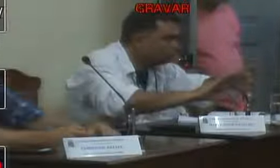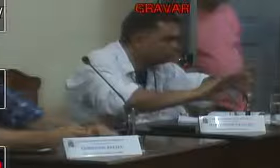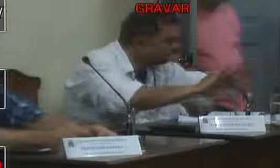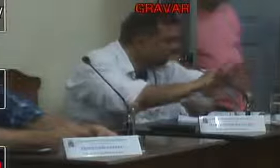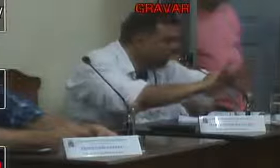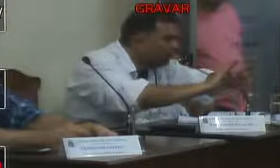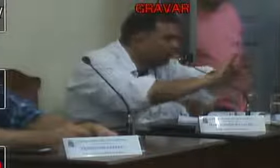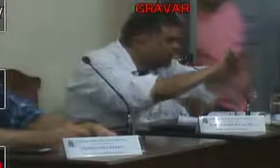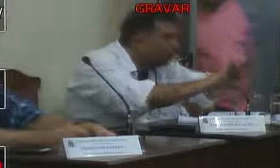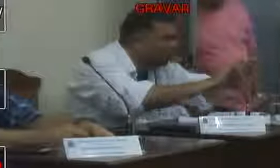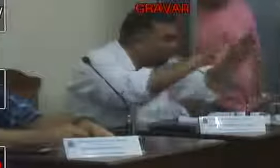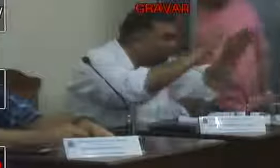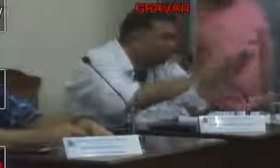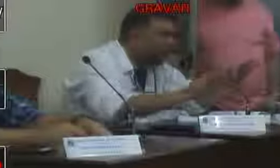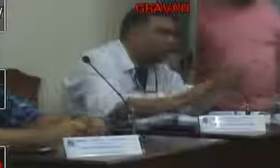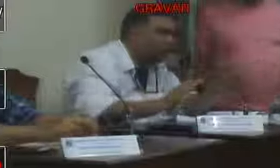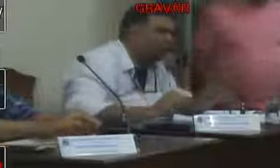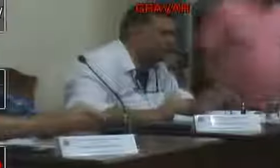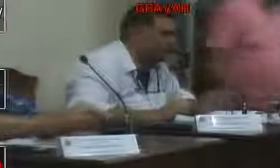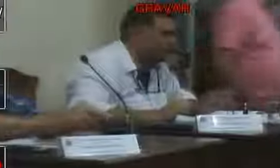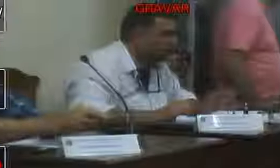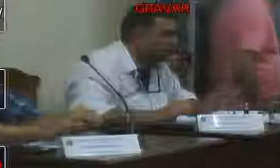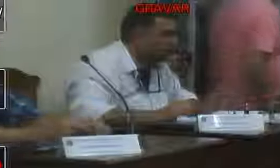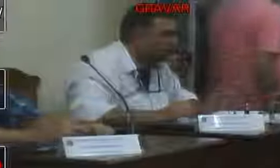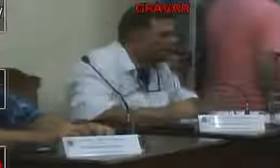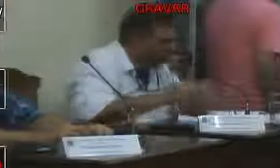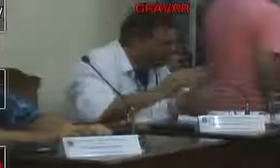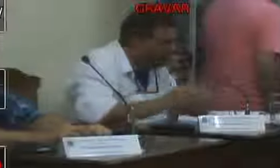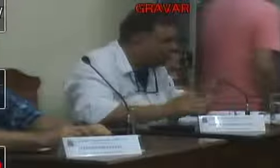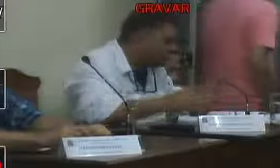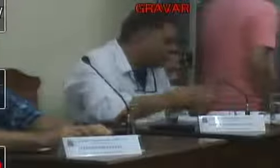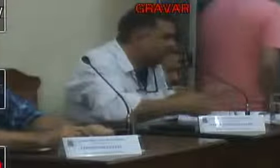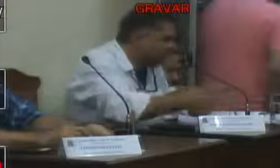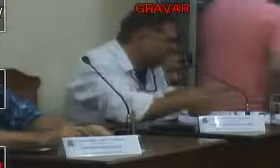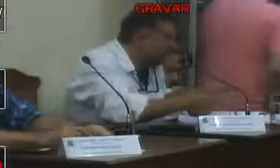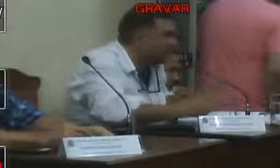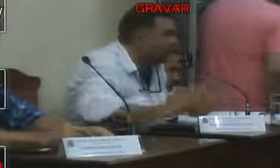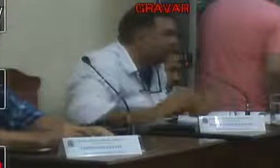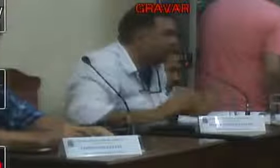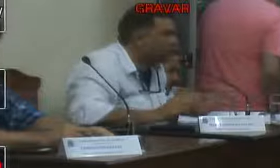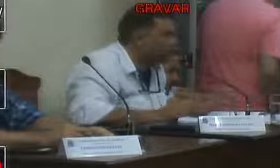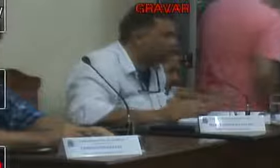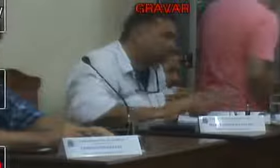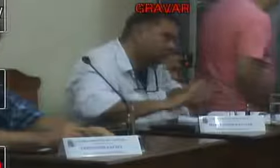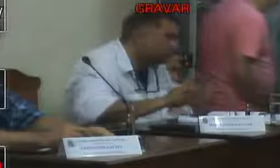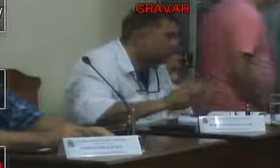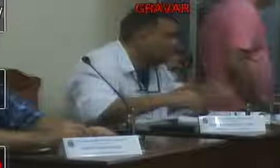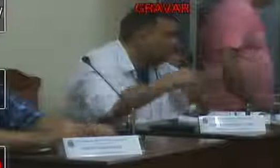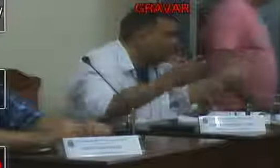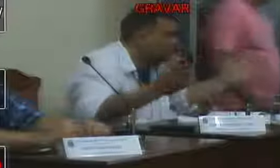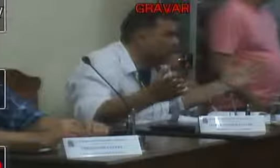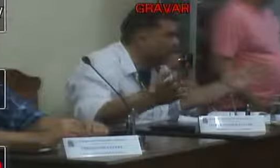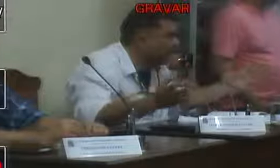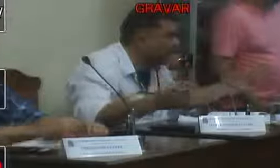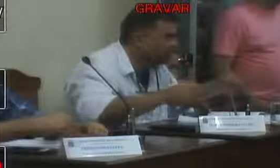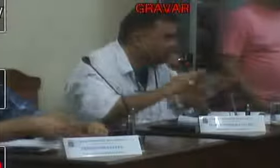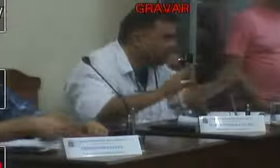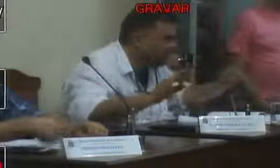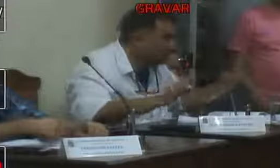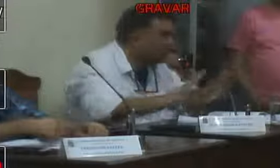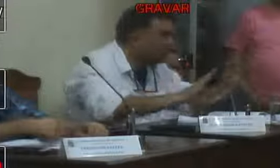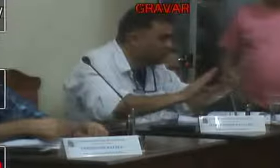tudo. É o que eu tenho a propor para vocês aqui. Vamos pedir, baseado nessas 3 questões, pelo menos, decreto não tem